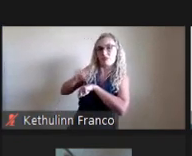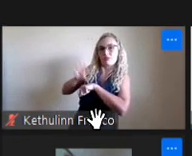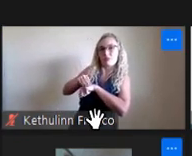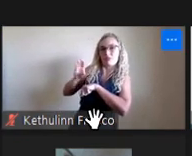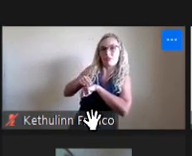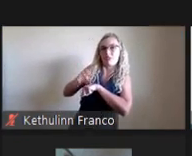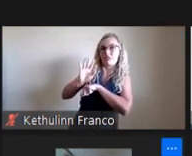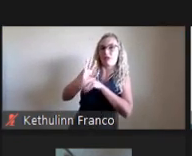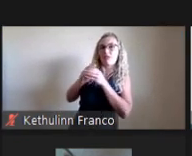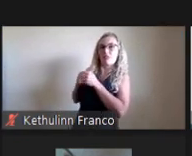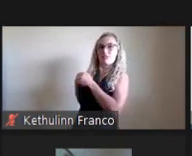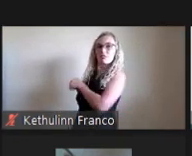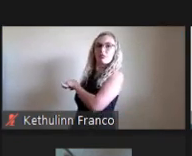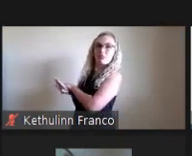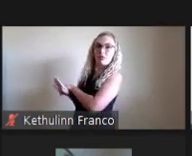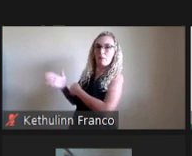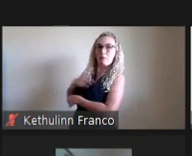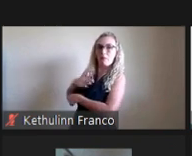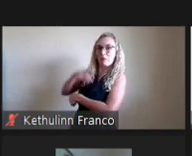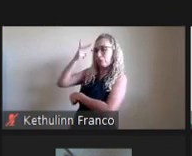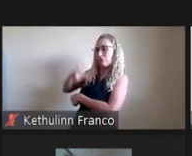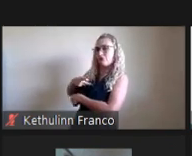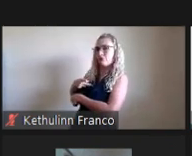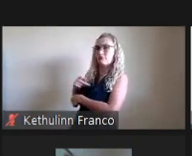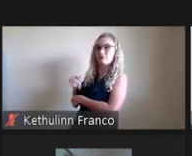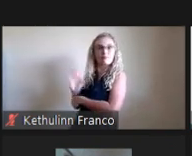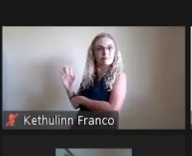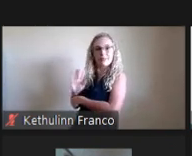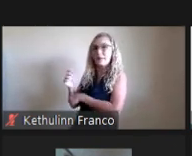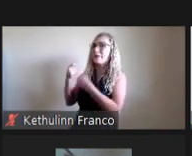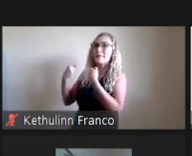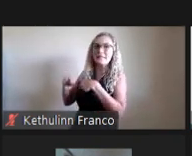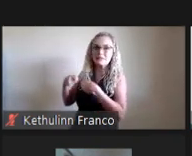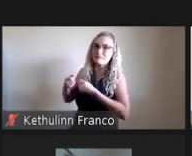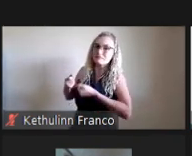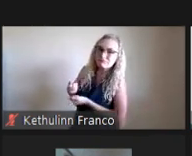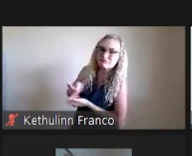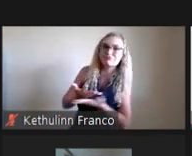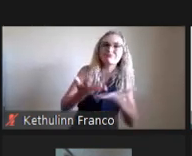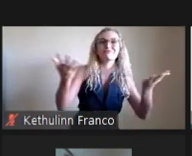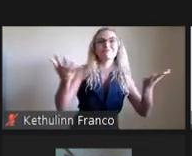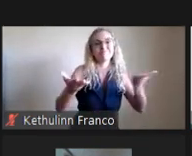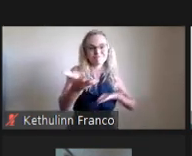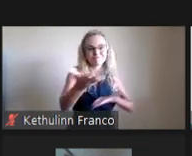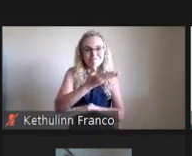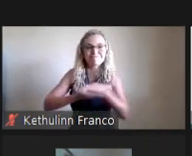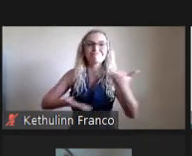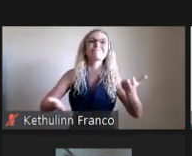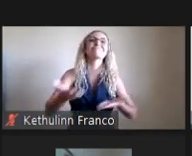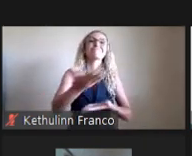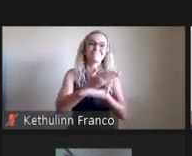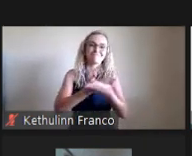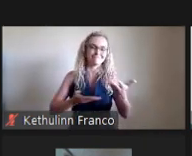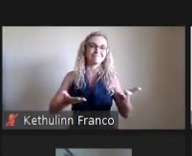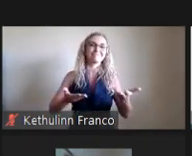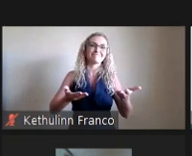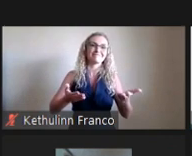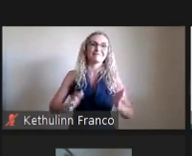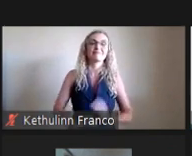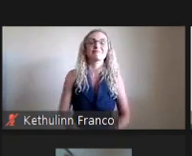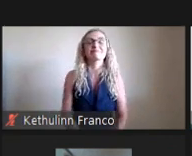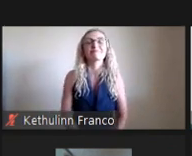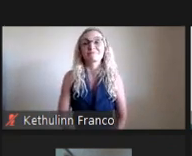todos. Vocês, assim, estamos tendo uma aula hoje aqui. E aí, parabéns, que lindo, né?